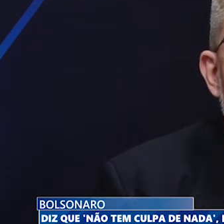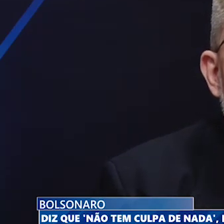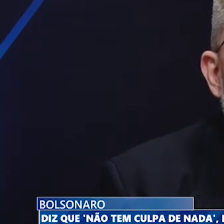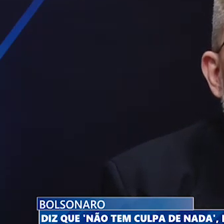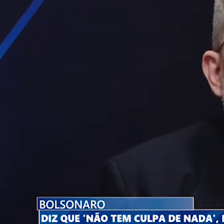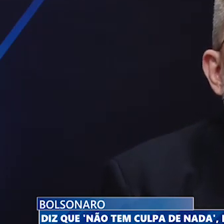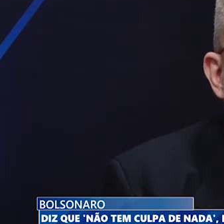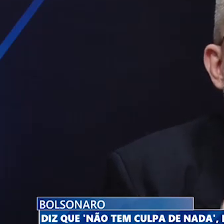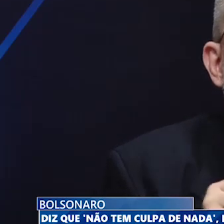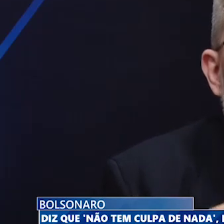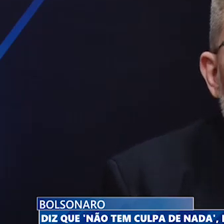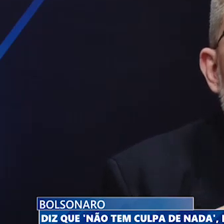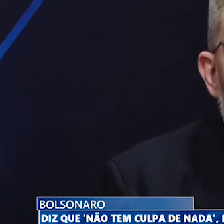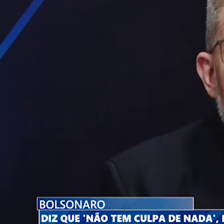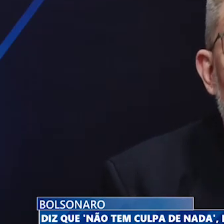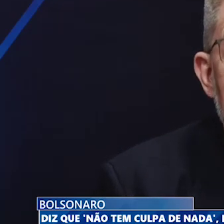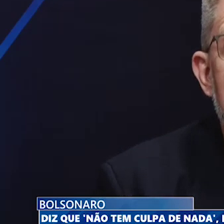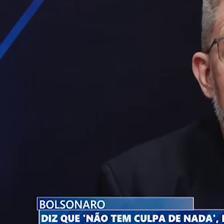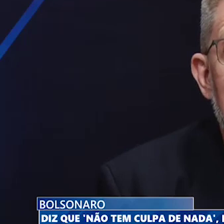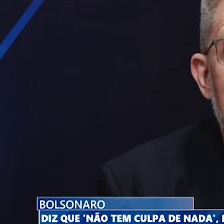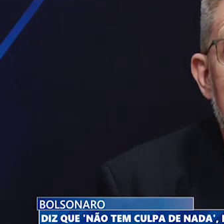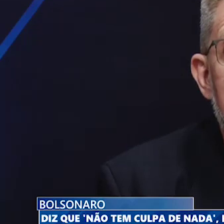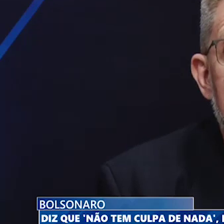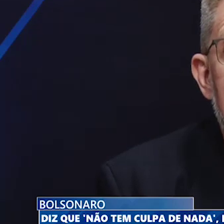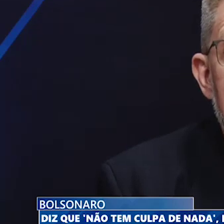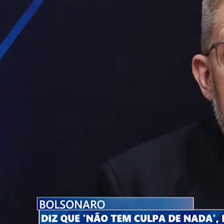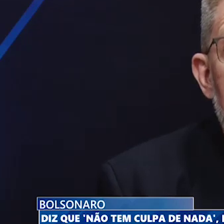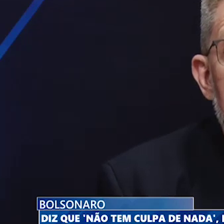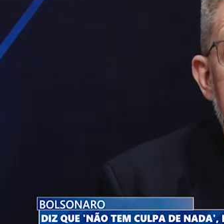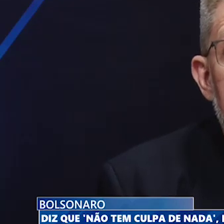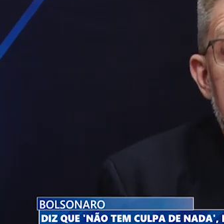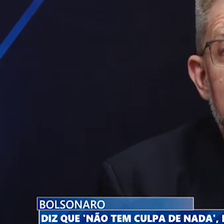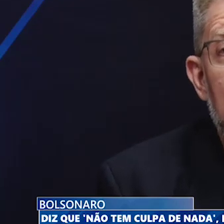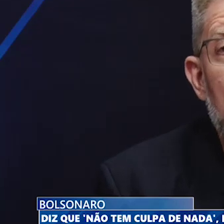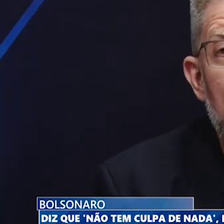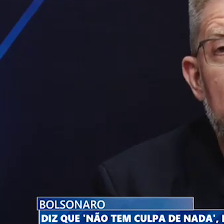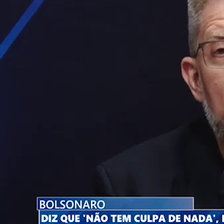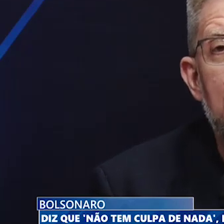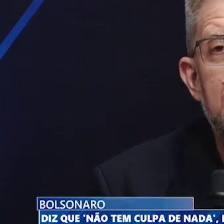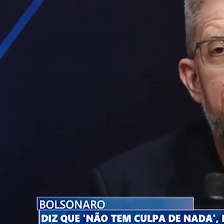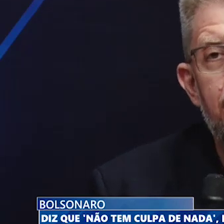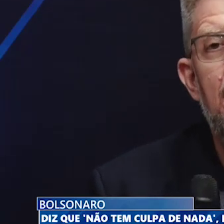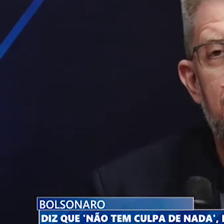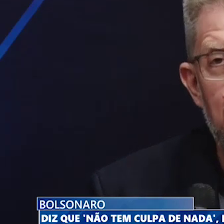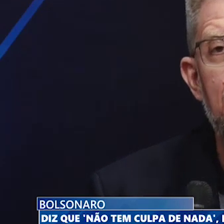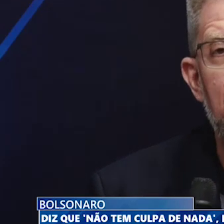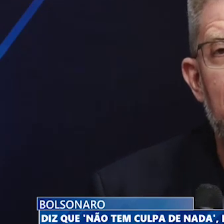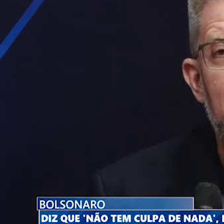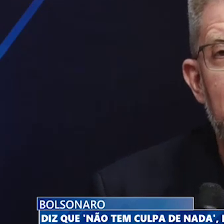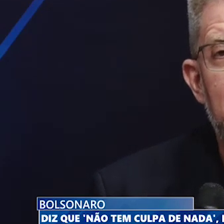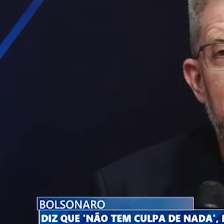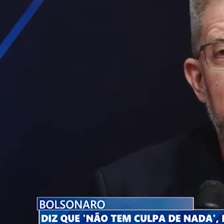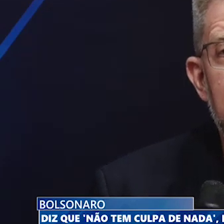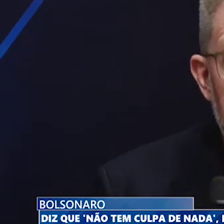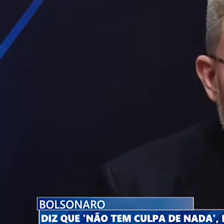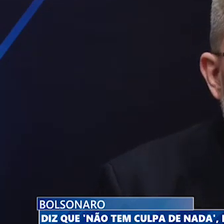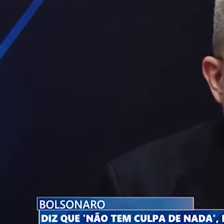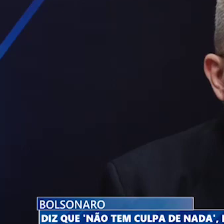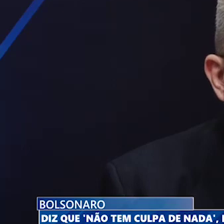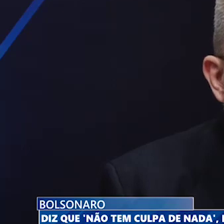alguma coisa não agora também vou tratar com alguma coisa no médico tá assim então eu vou tratar com alguma coisa por favor meu irmão